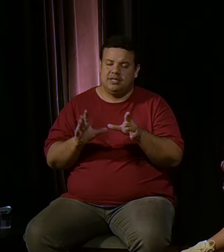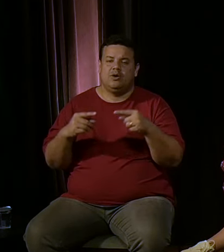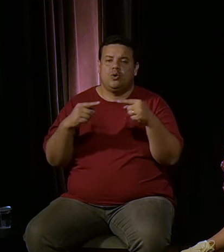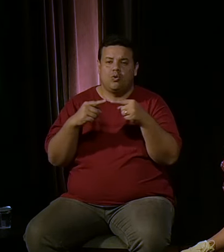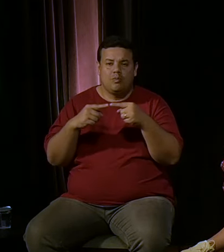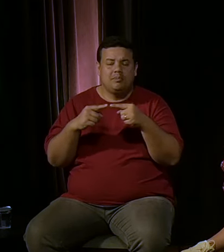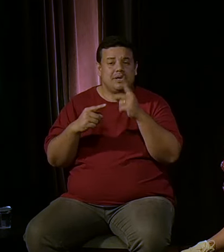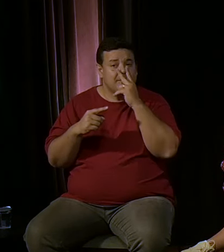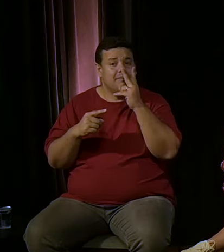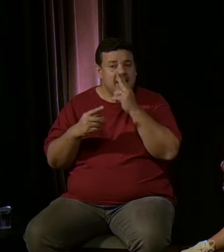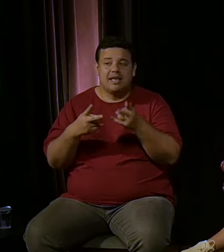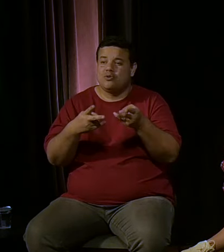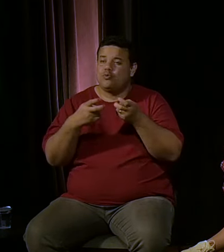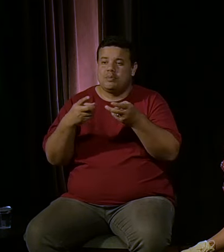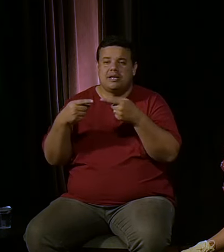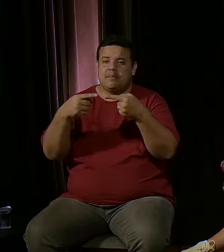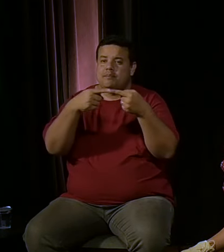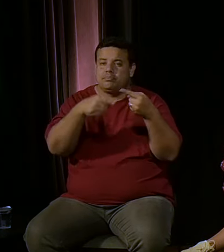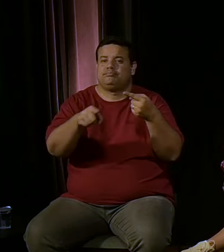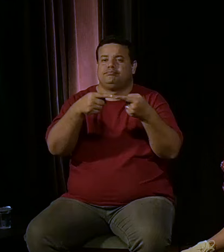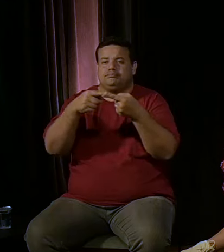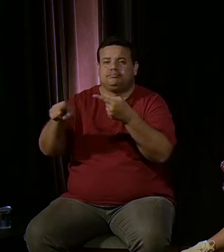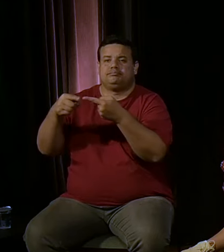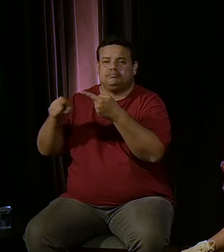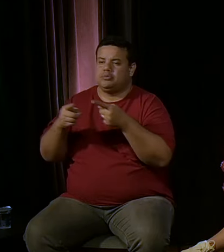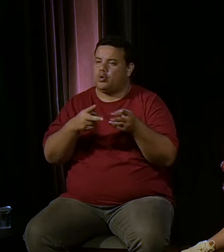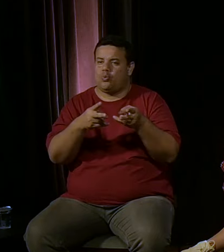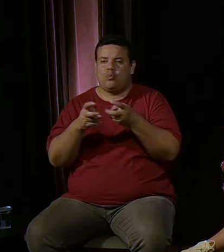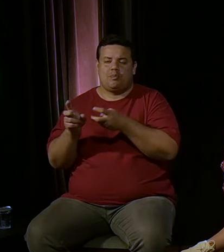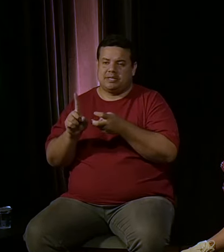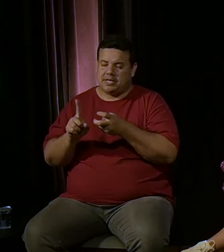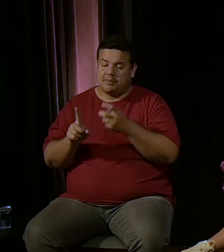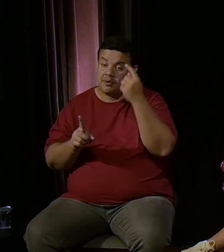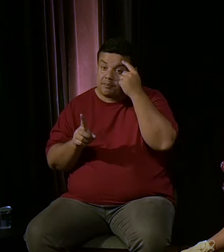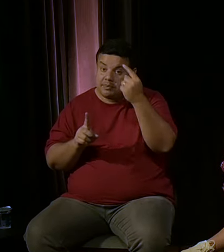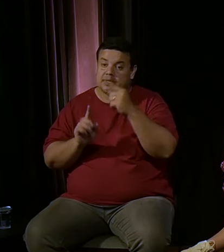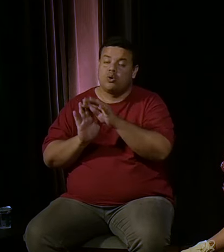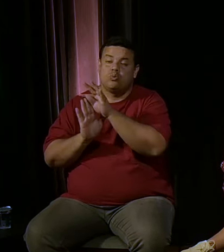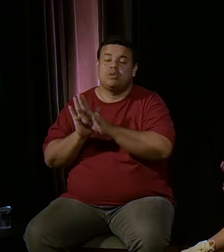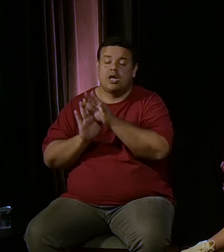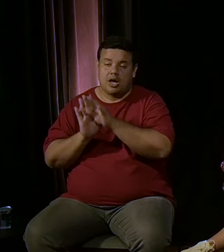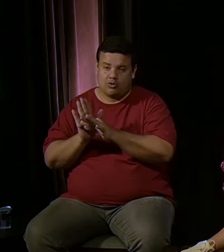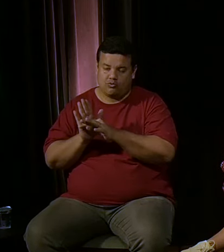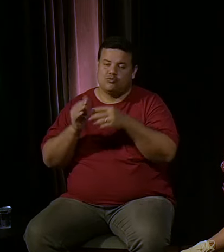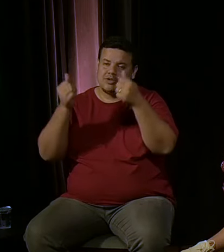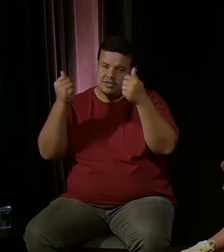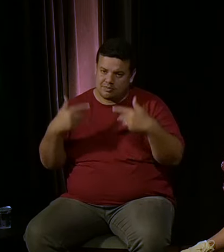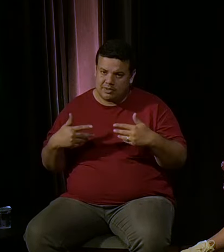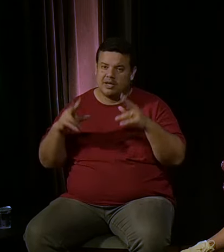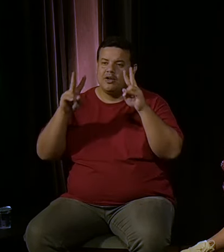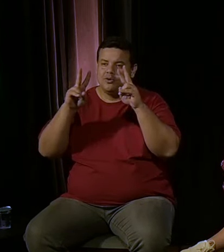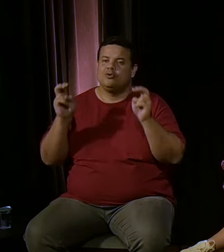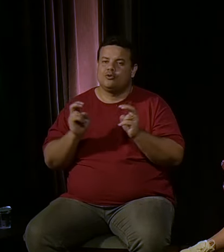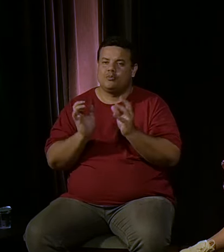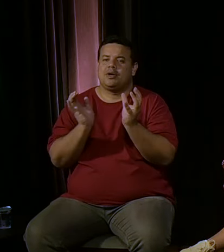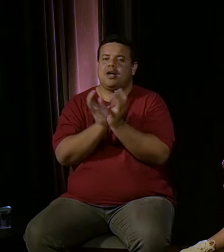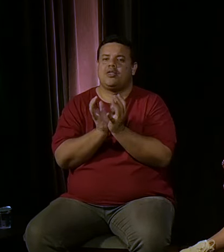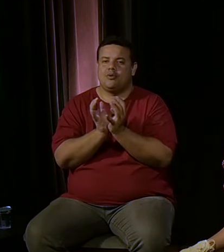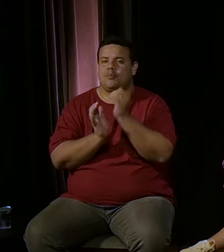não percepção dos conflitos, né? E eu fiquei pensando em um texto específico, quando ela vai falar da categoria da mulher